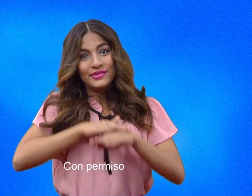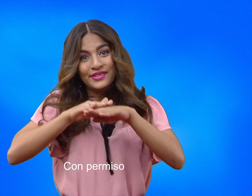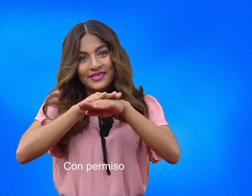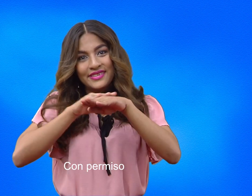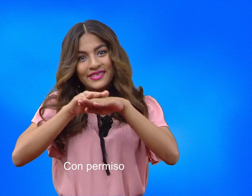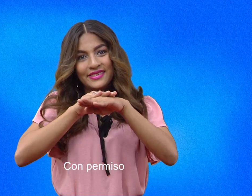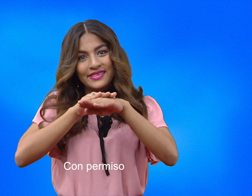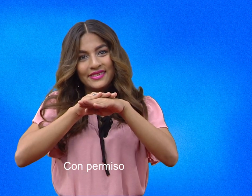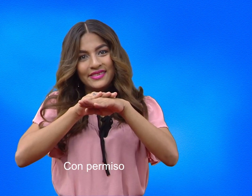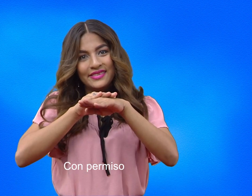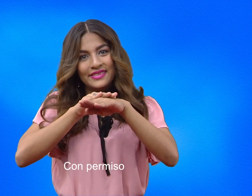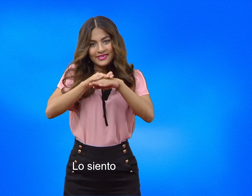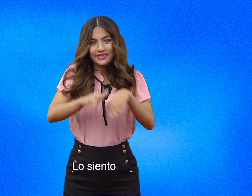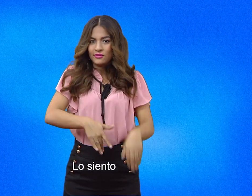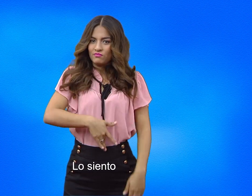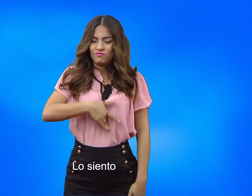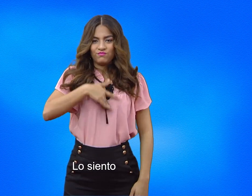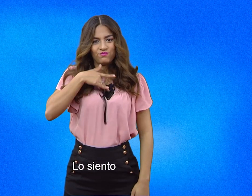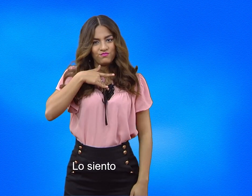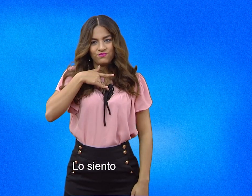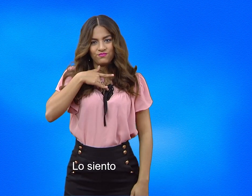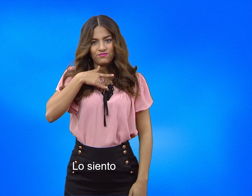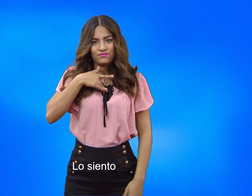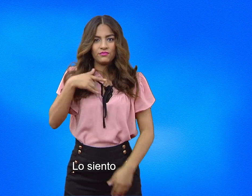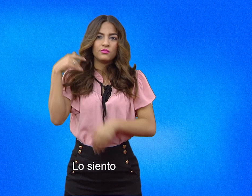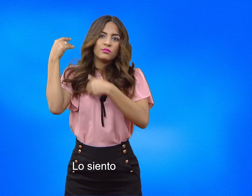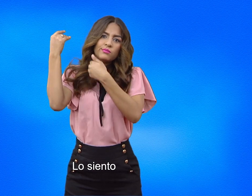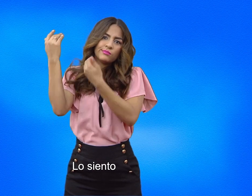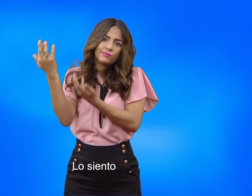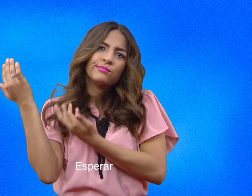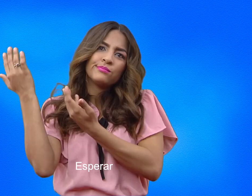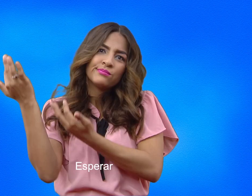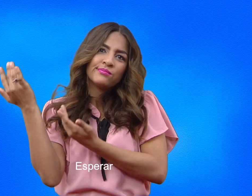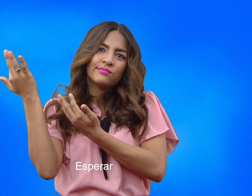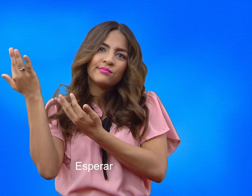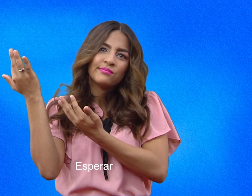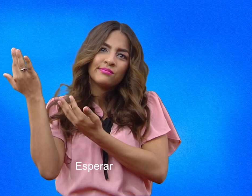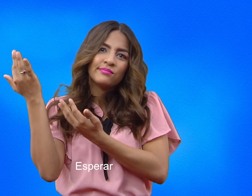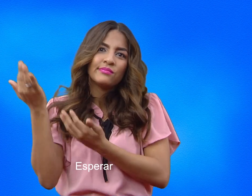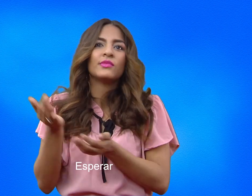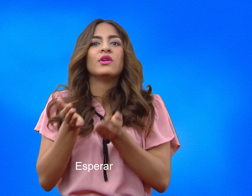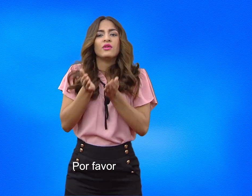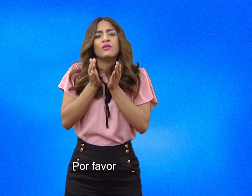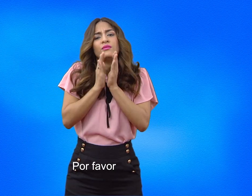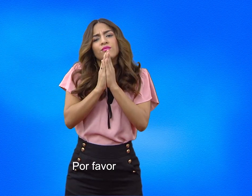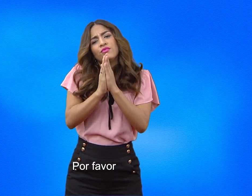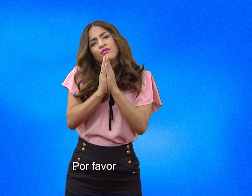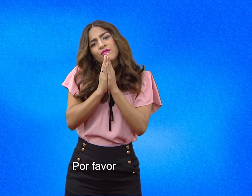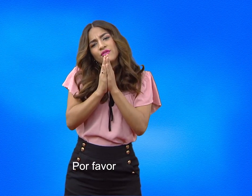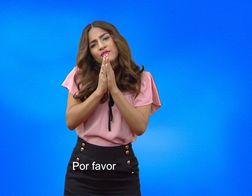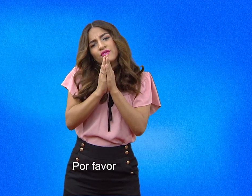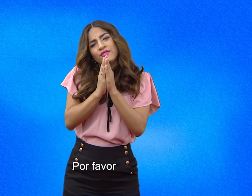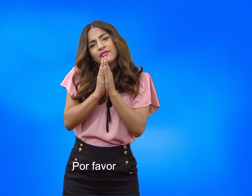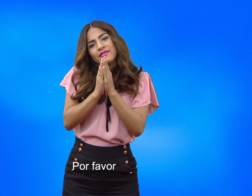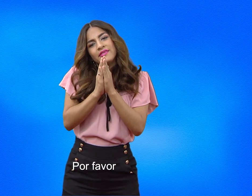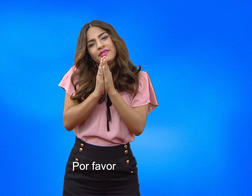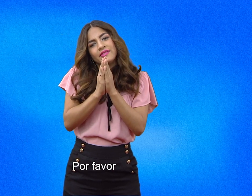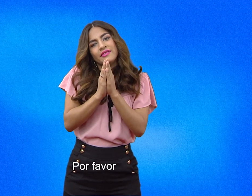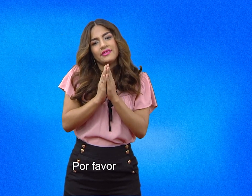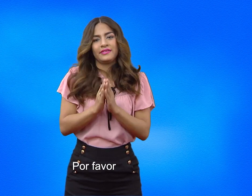permiso, lo siento, esperar, por favor,